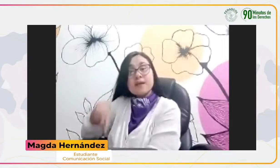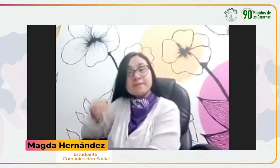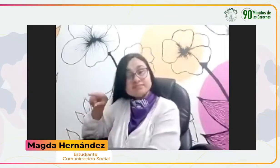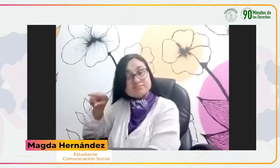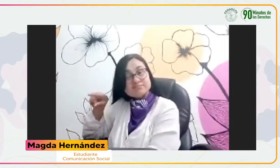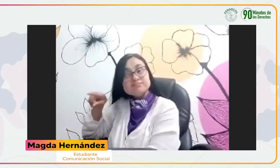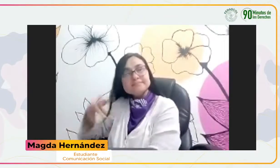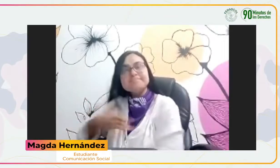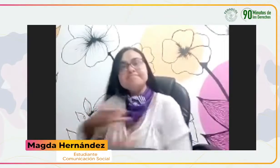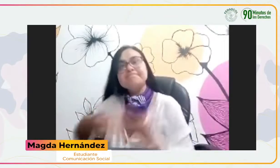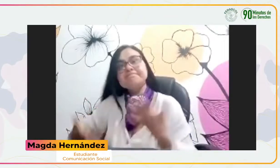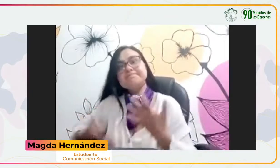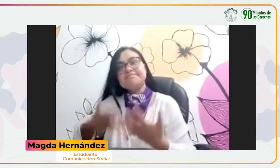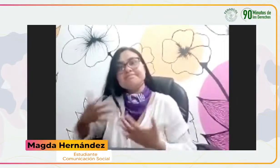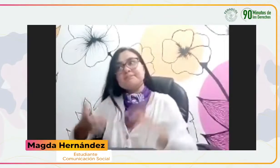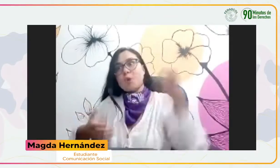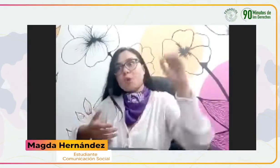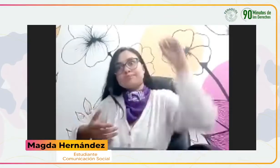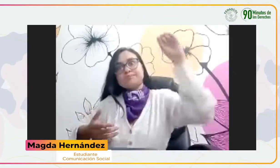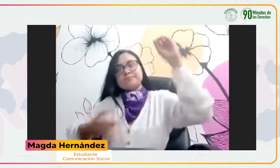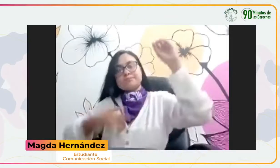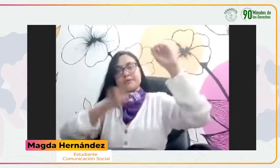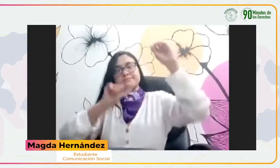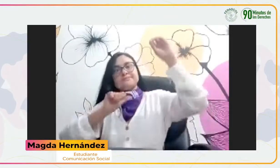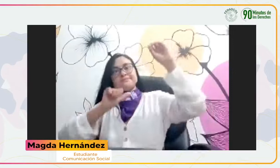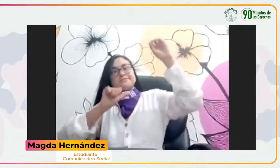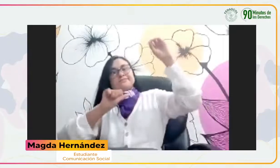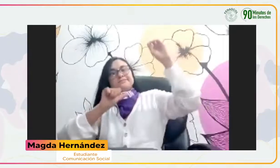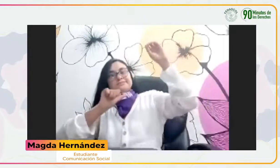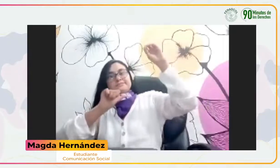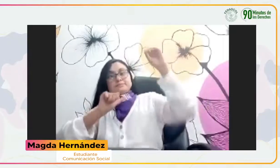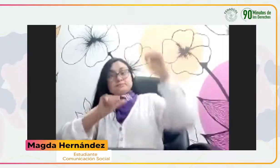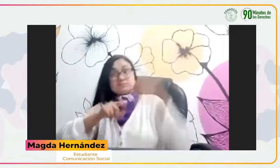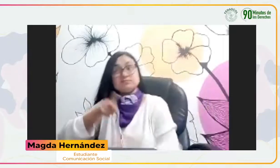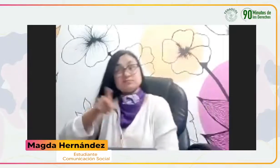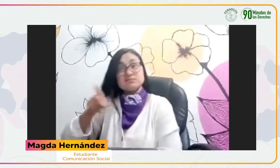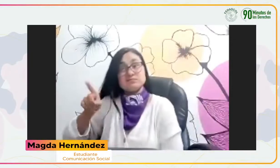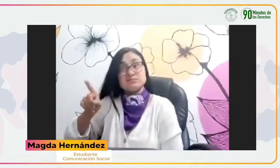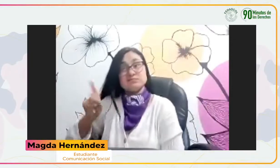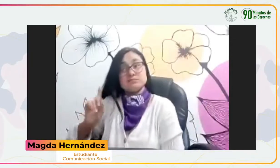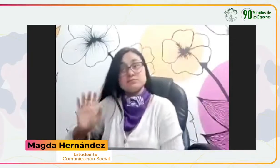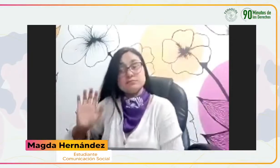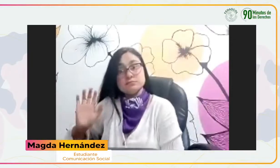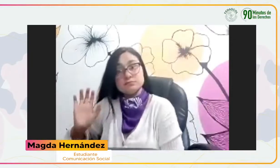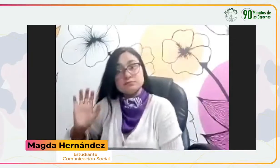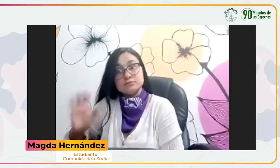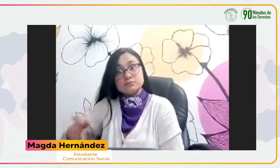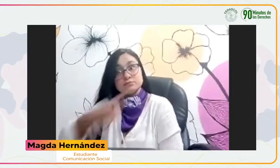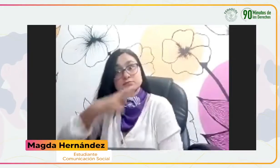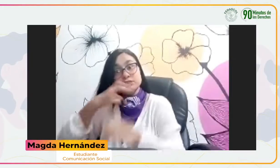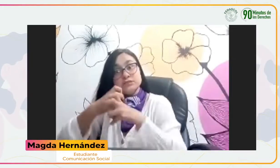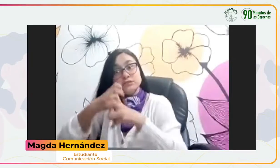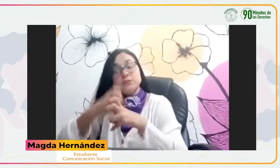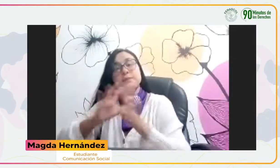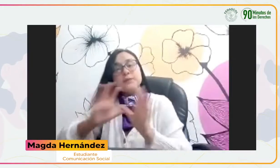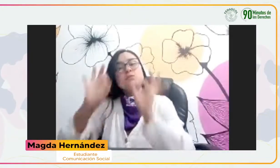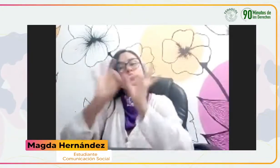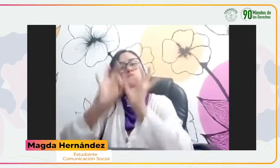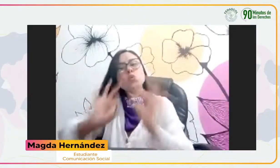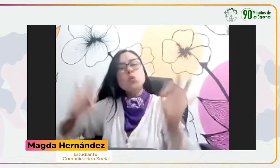las mujeres intérpretes se han sentido discriminadas de que siempre el hombre va por encima de la mujer y es lo